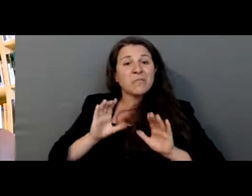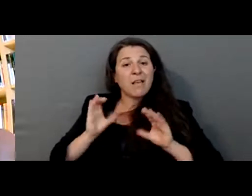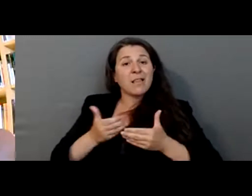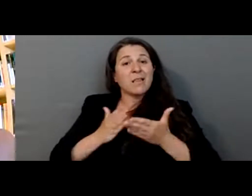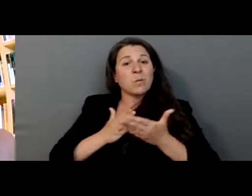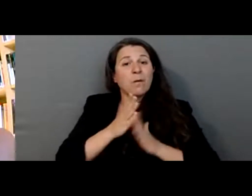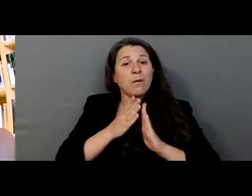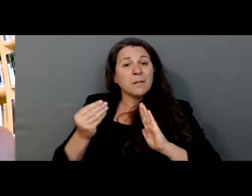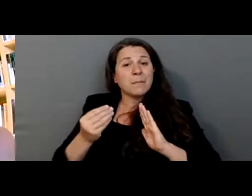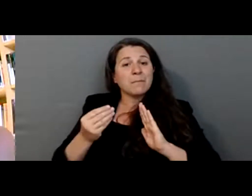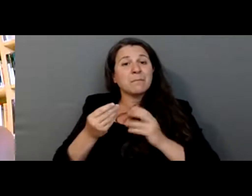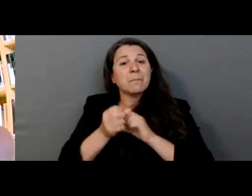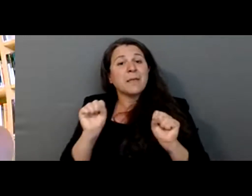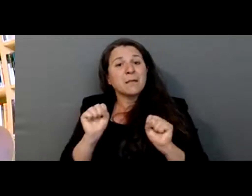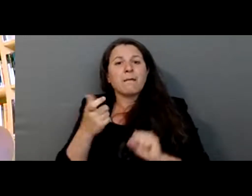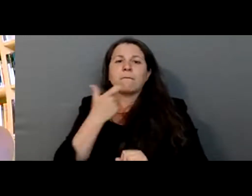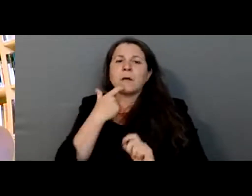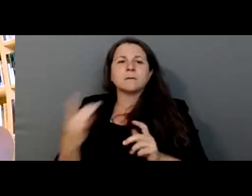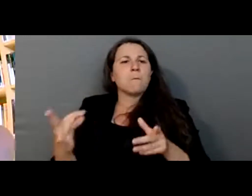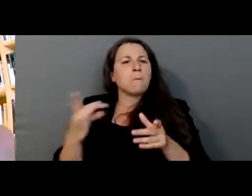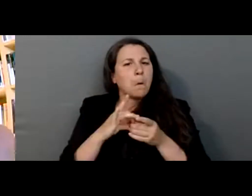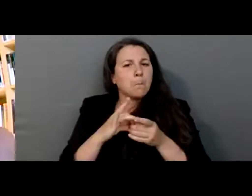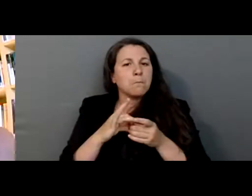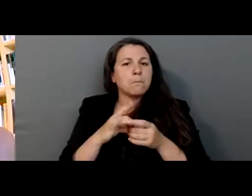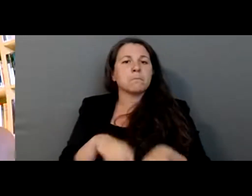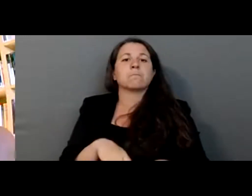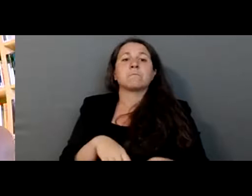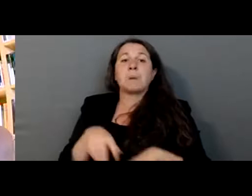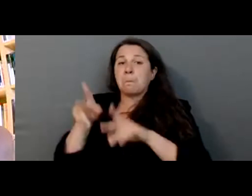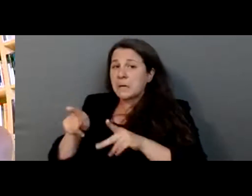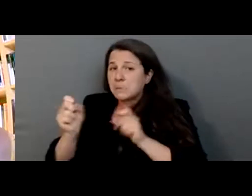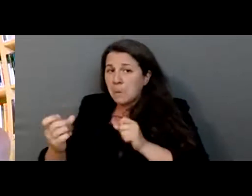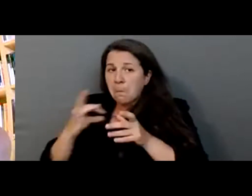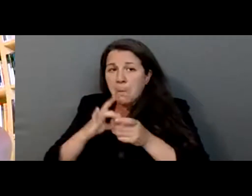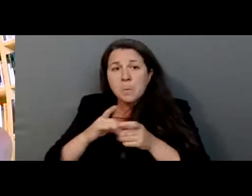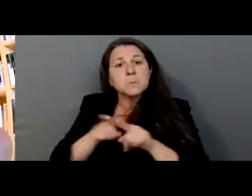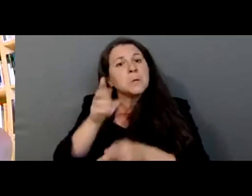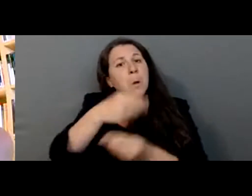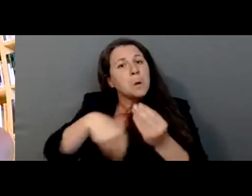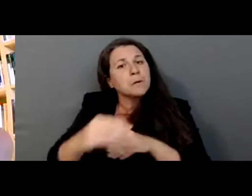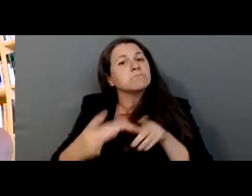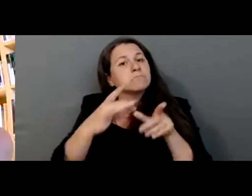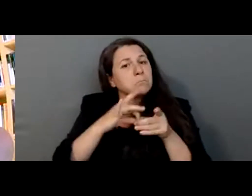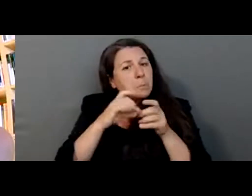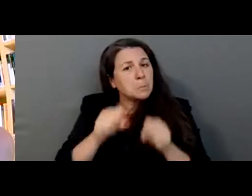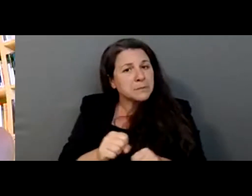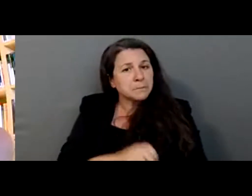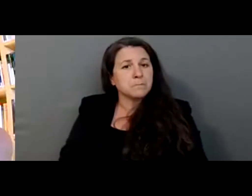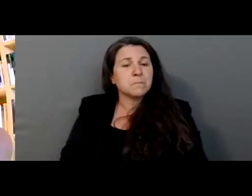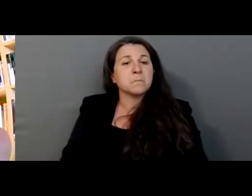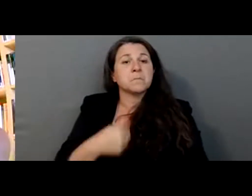comme individu ou comme organisation. Et depuis notre déclaration, qui date du 31